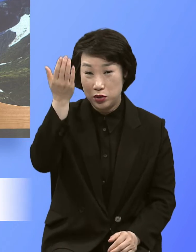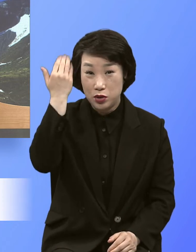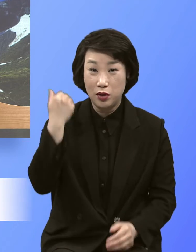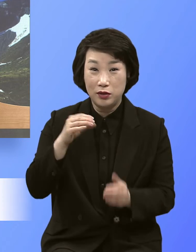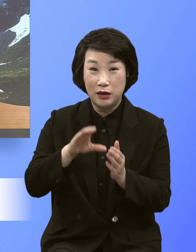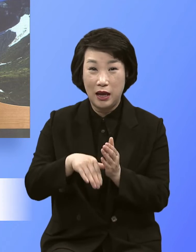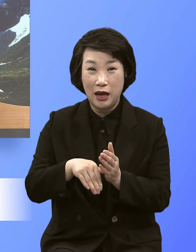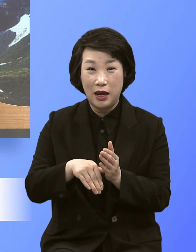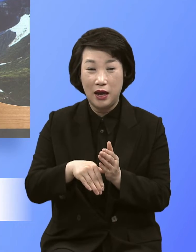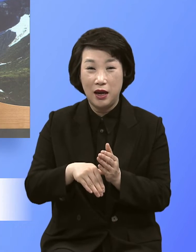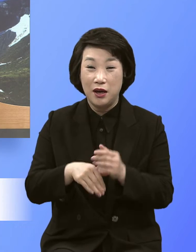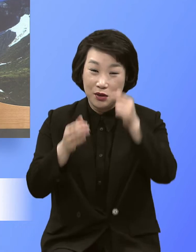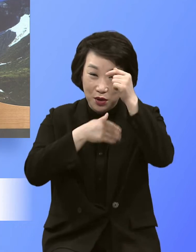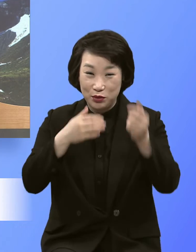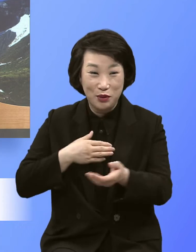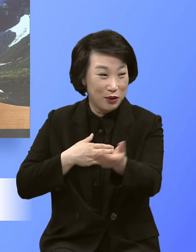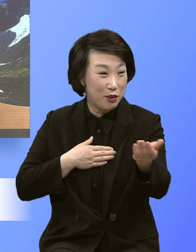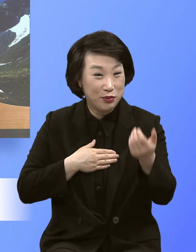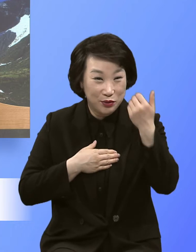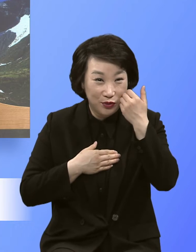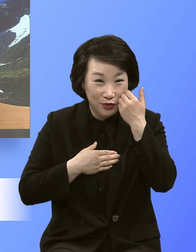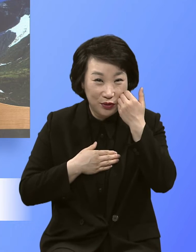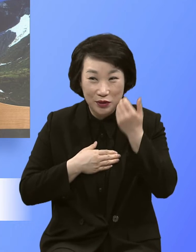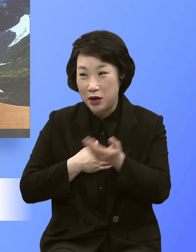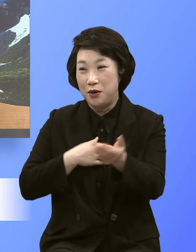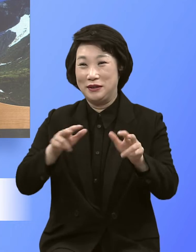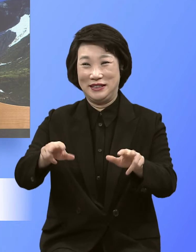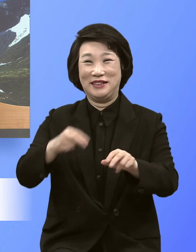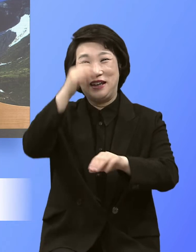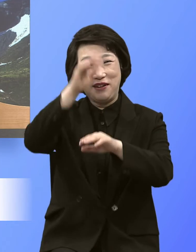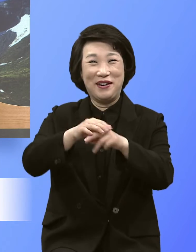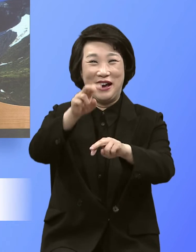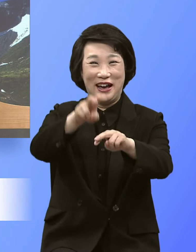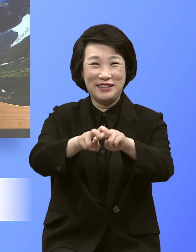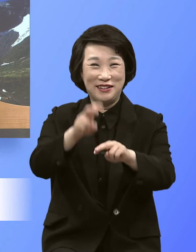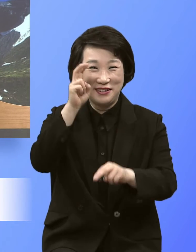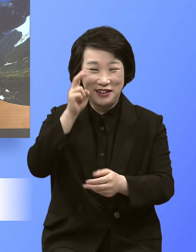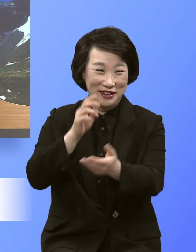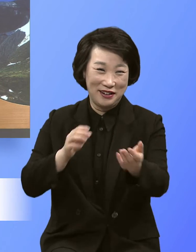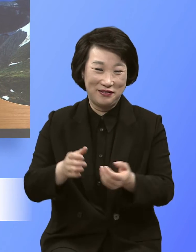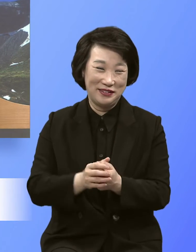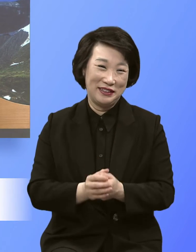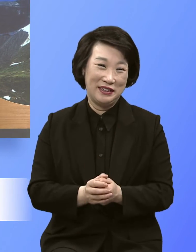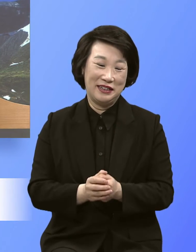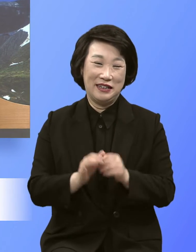우리 이제 성도 중에서 여기 앉았을지 모르지요.